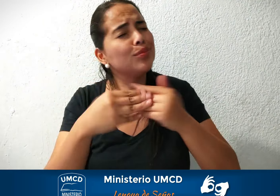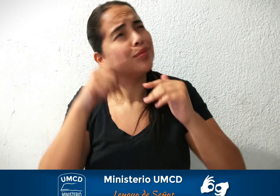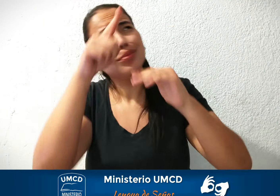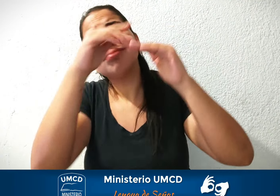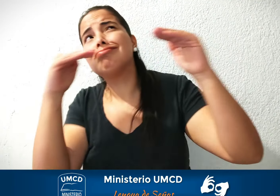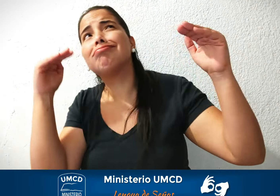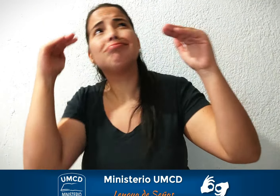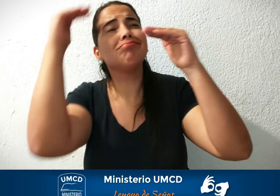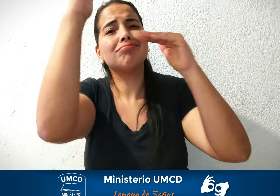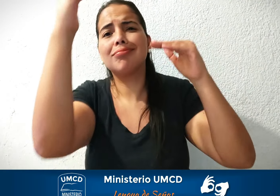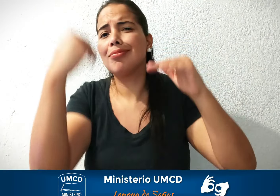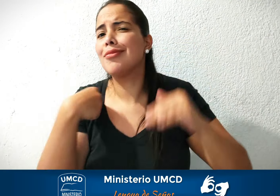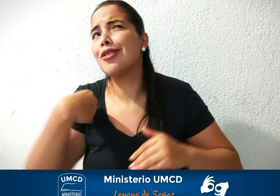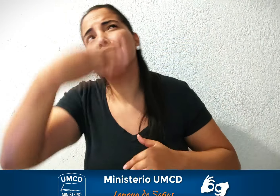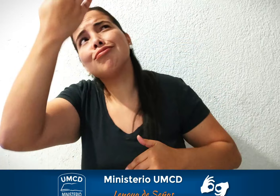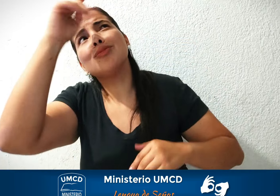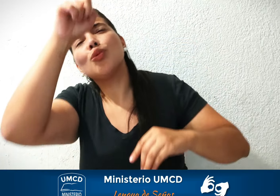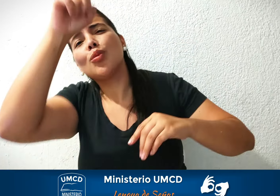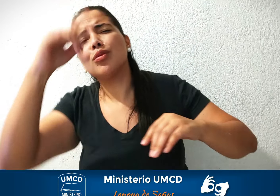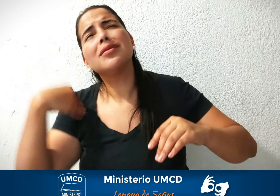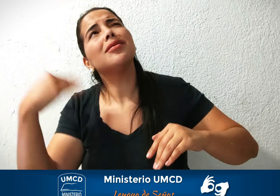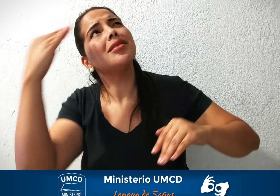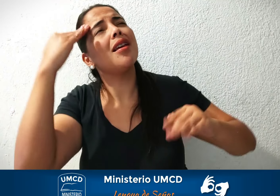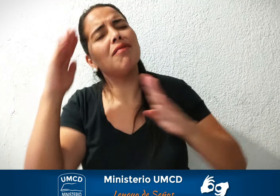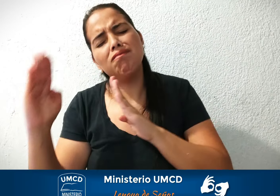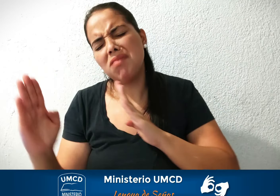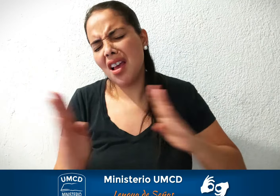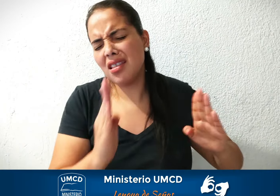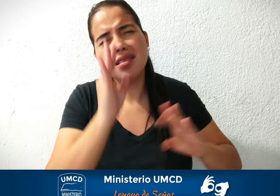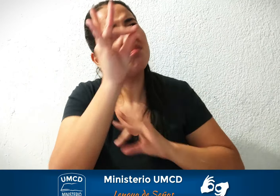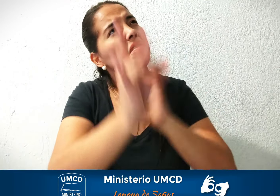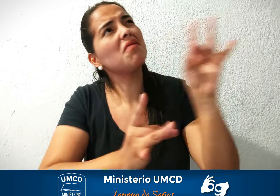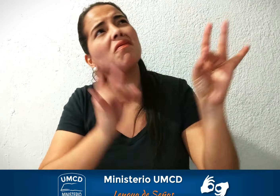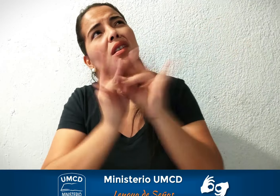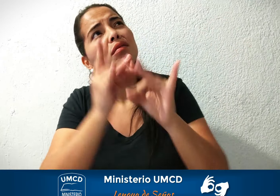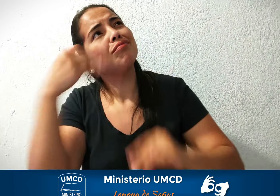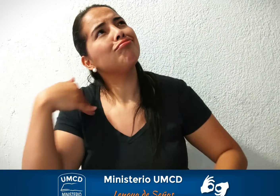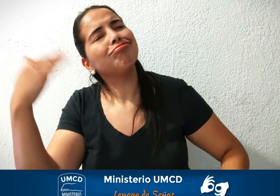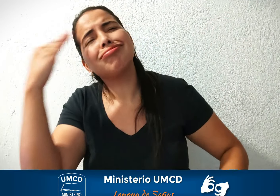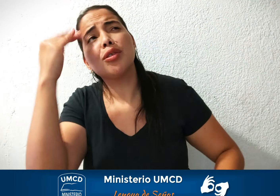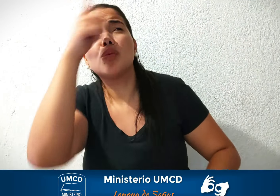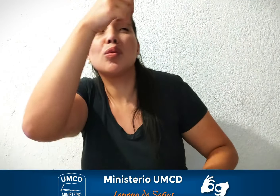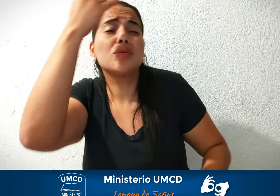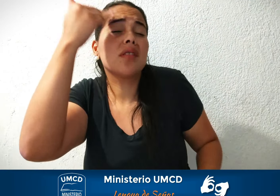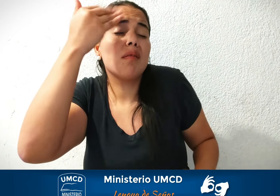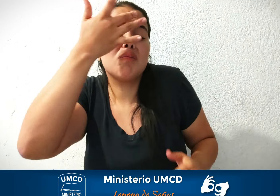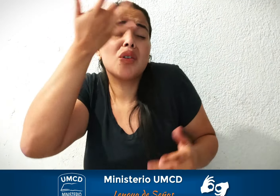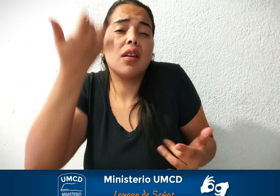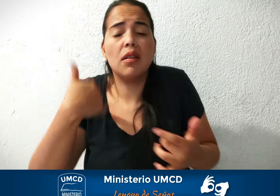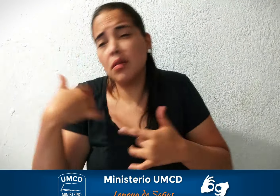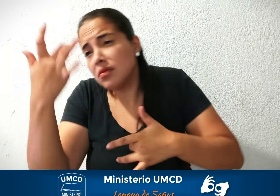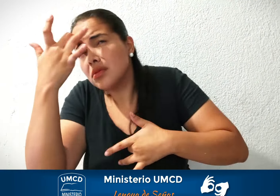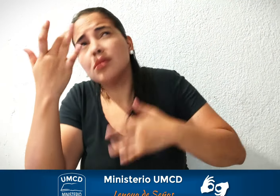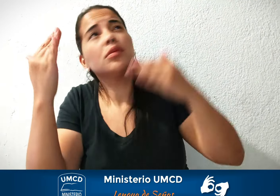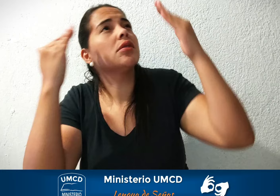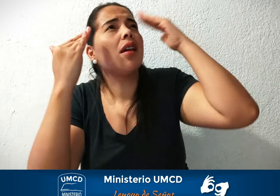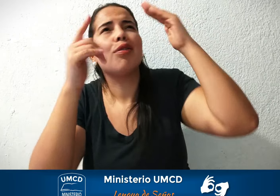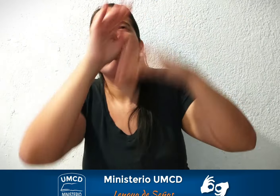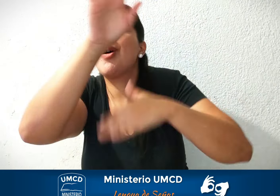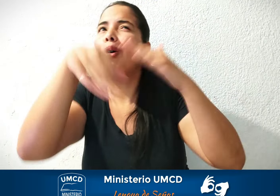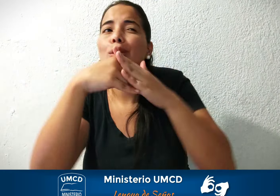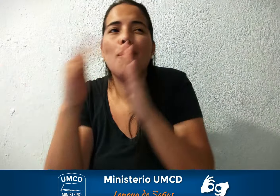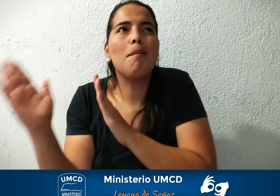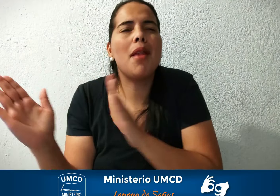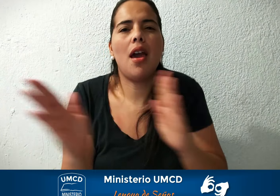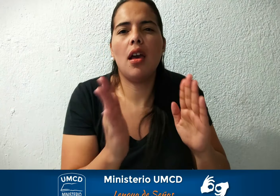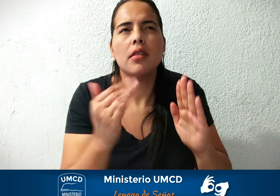sobre todo significa que Él es soberano, su soberanía implica que Él puede hacer y que de hecho hace